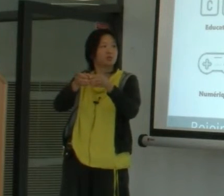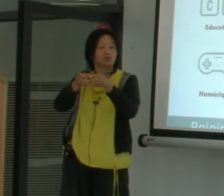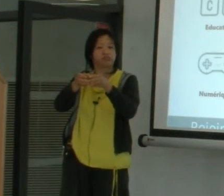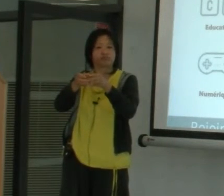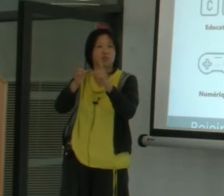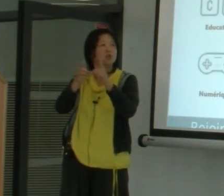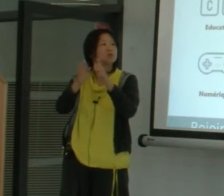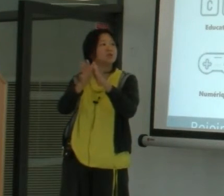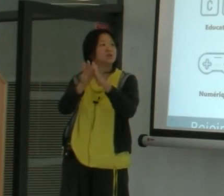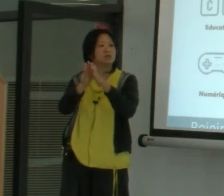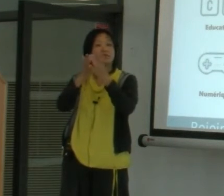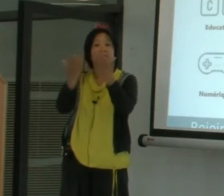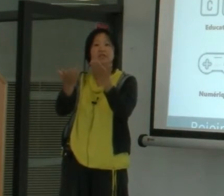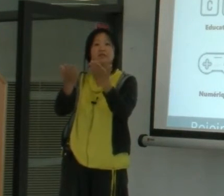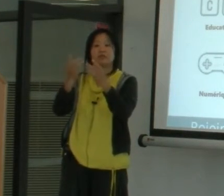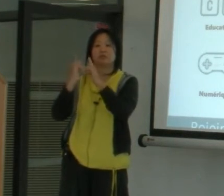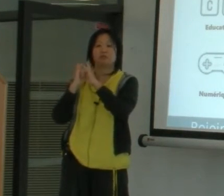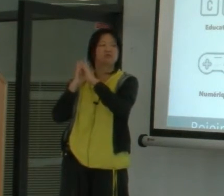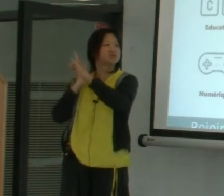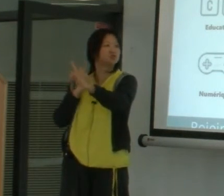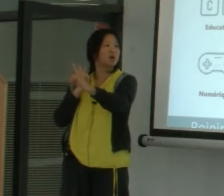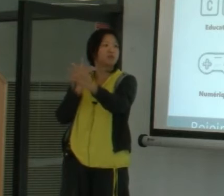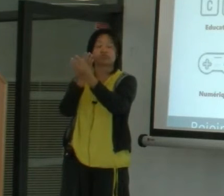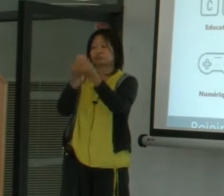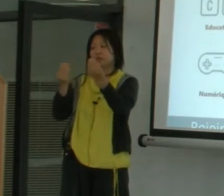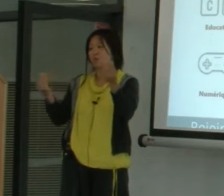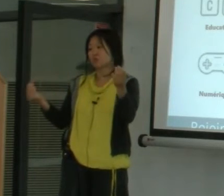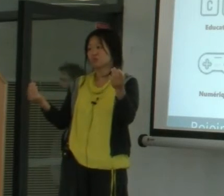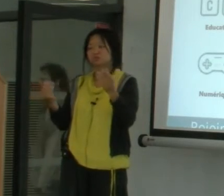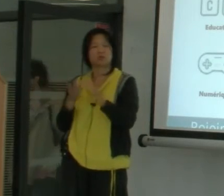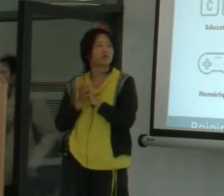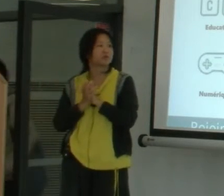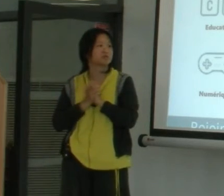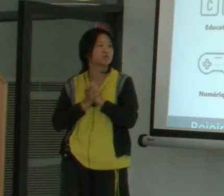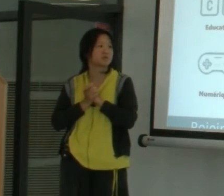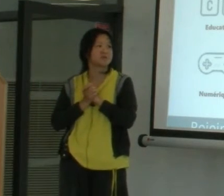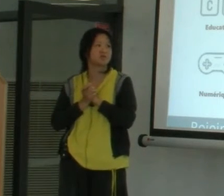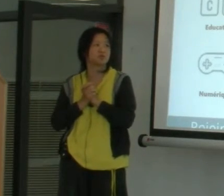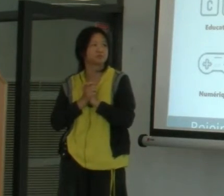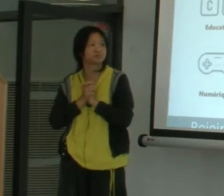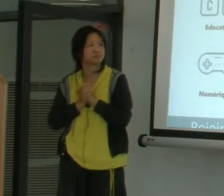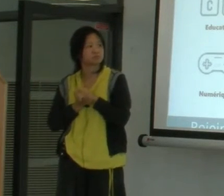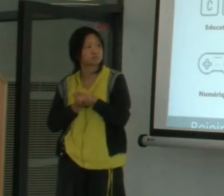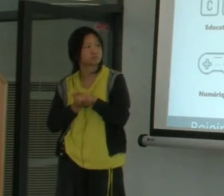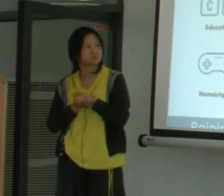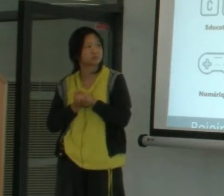exemple, des livres d'histoire. Il y en a beaucoup, en fait, qui sont accessibles.